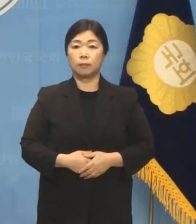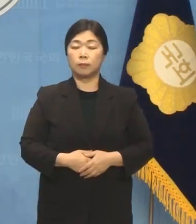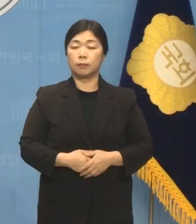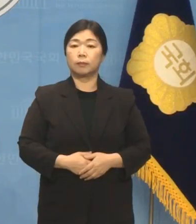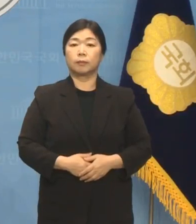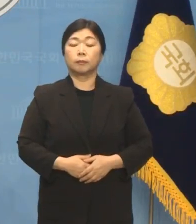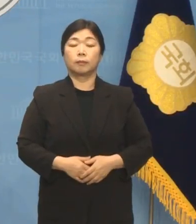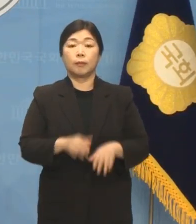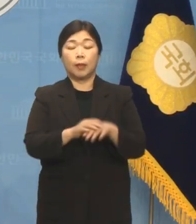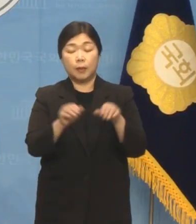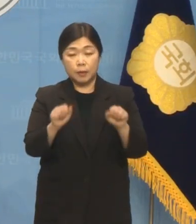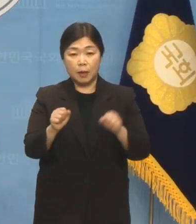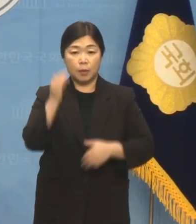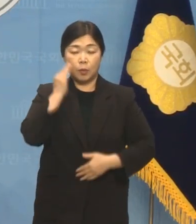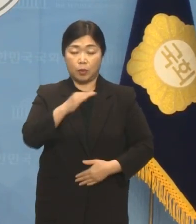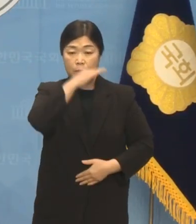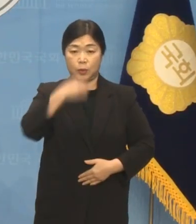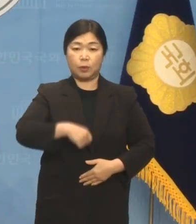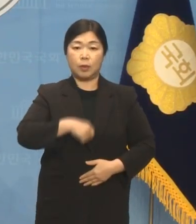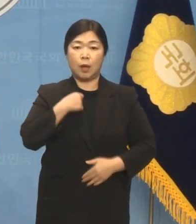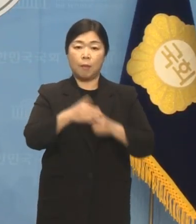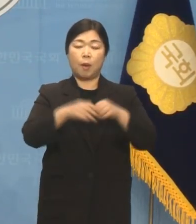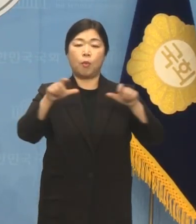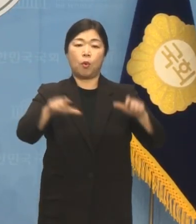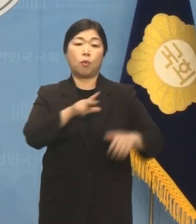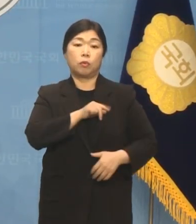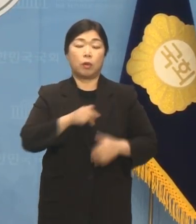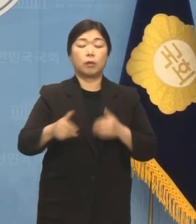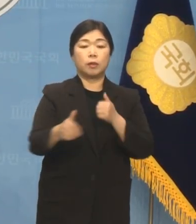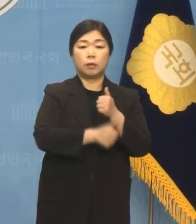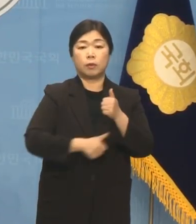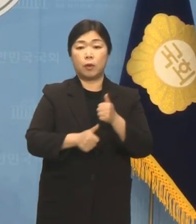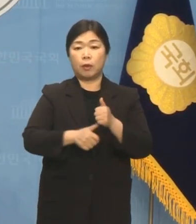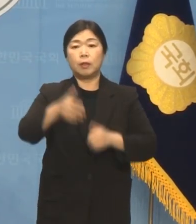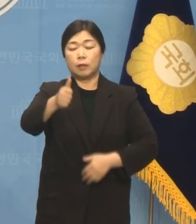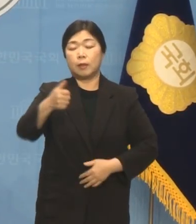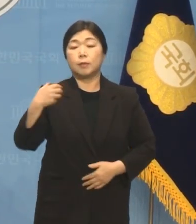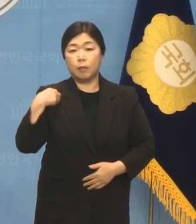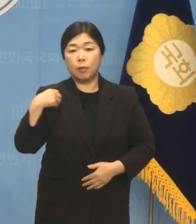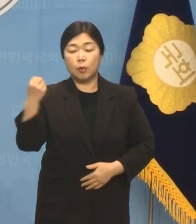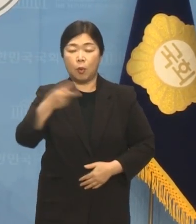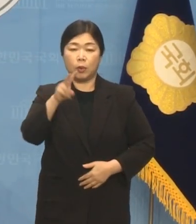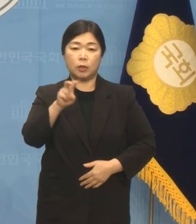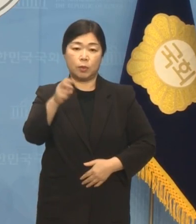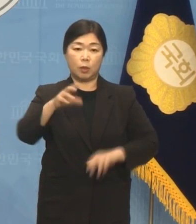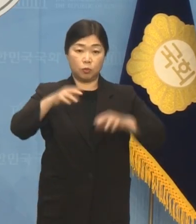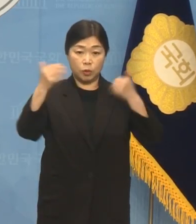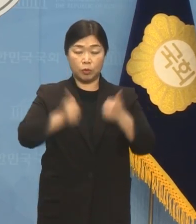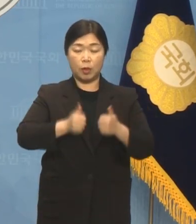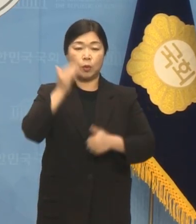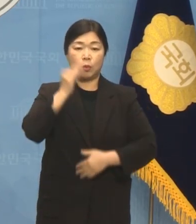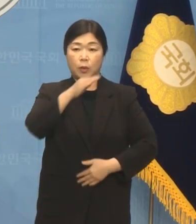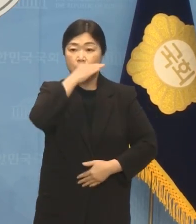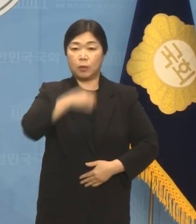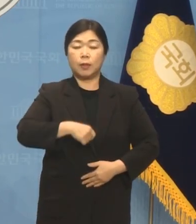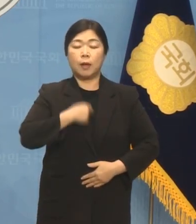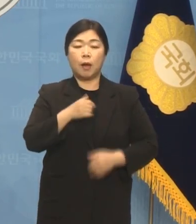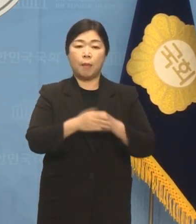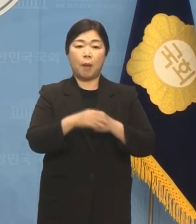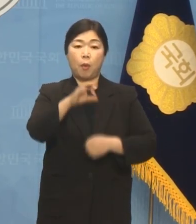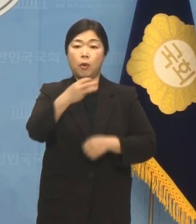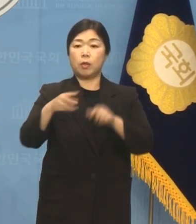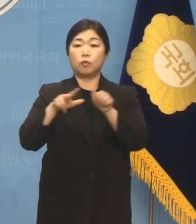네, 안녕하세요. 녹색정의당 마포구 위원회 지역위원장이자 22대 총선 녹색정의당